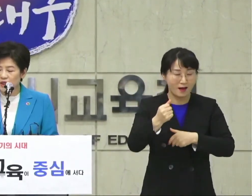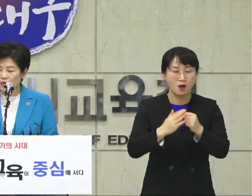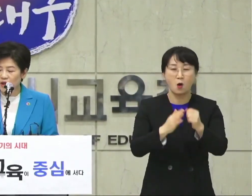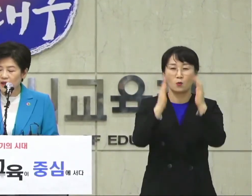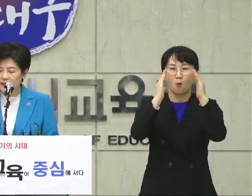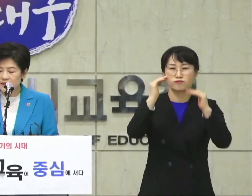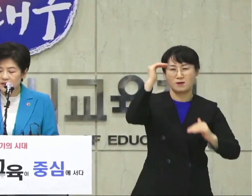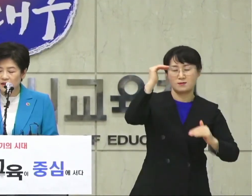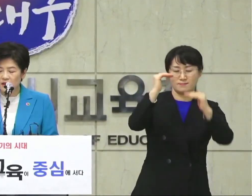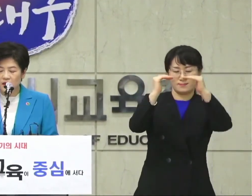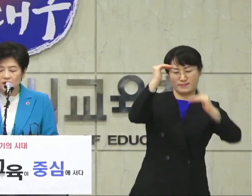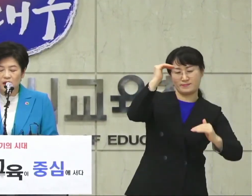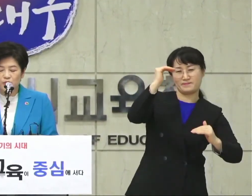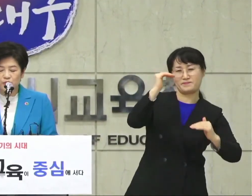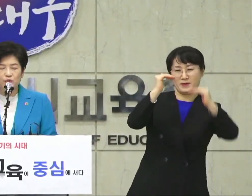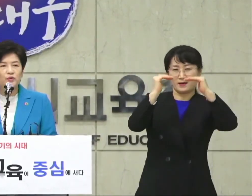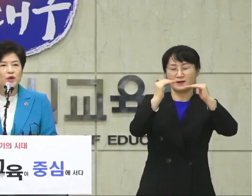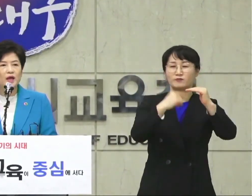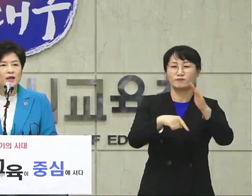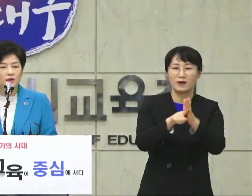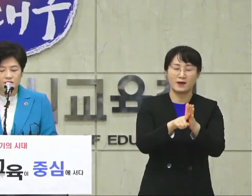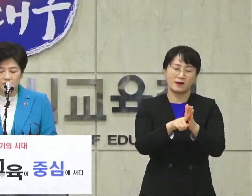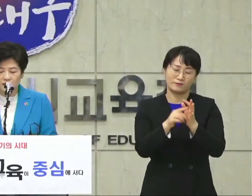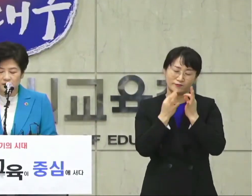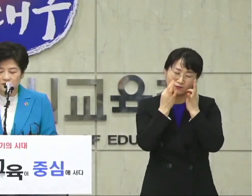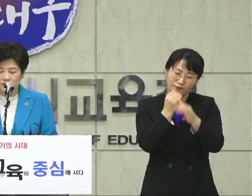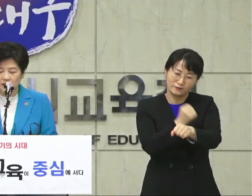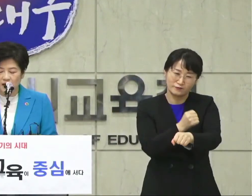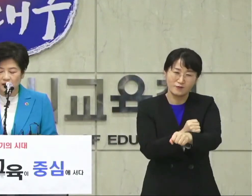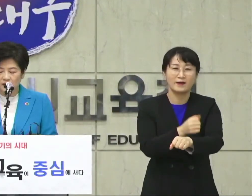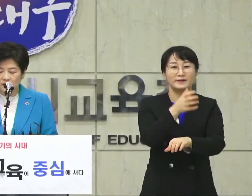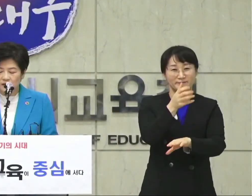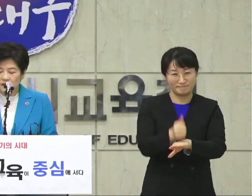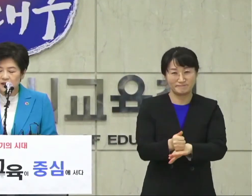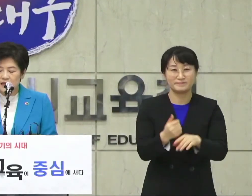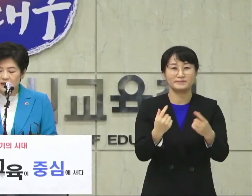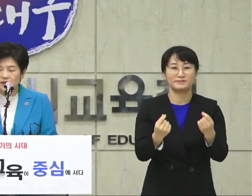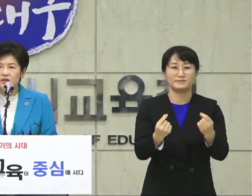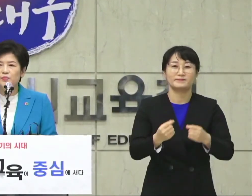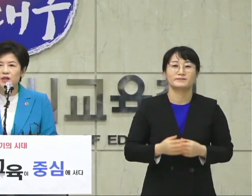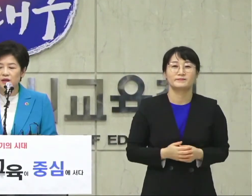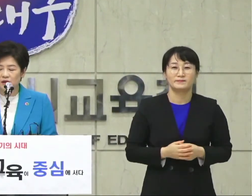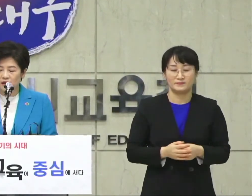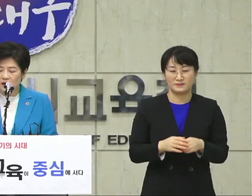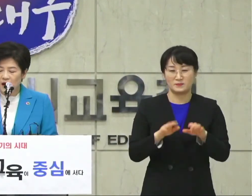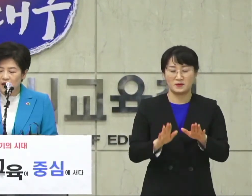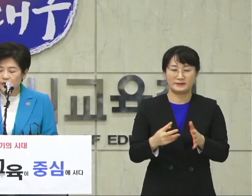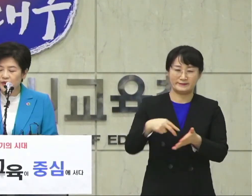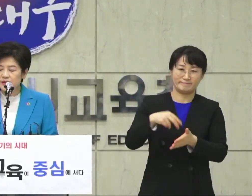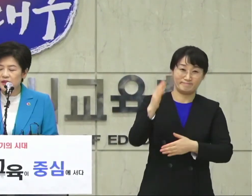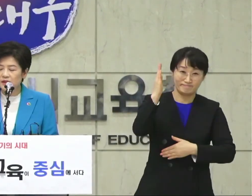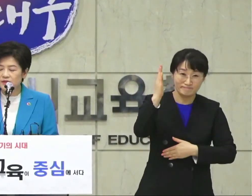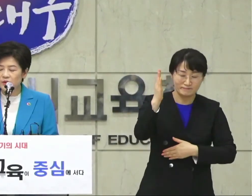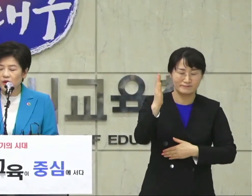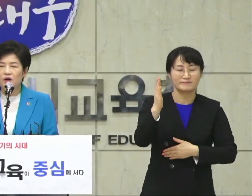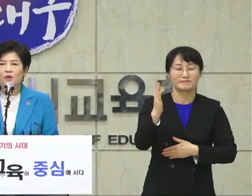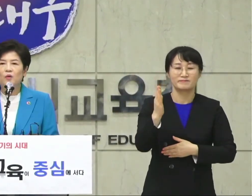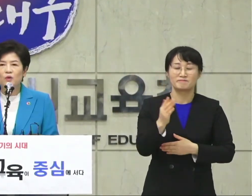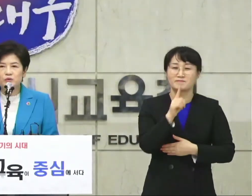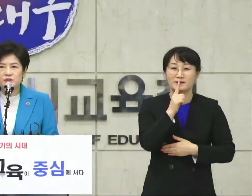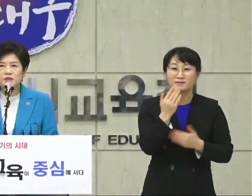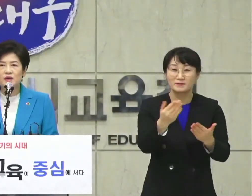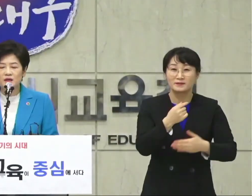격차를 줄이기 위해 애쓴 대구 교육의 결실이었습니다. 이 자리를 빌려 학교